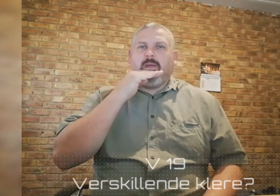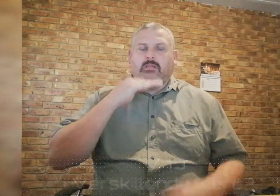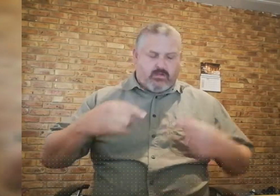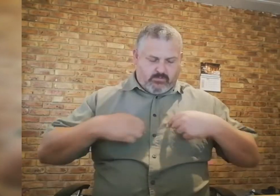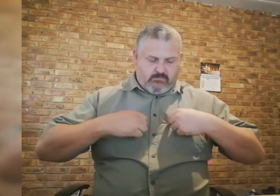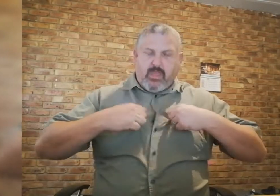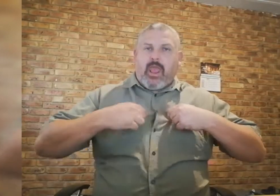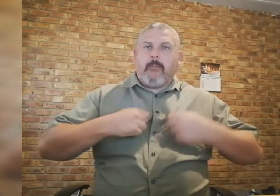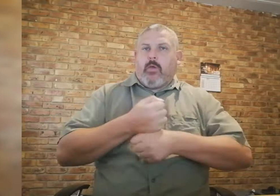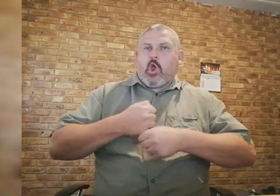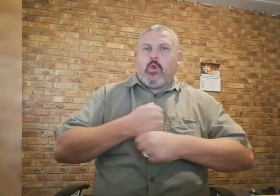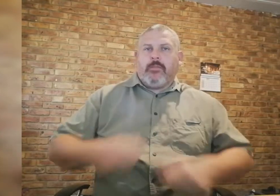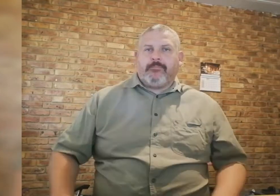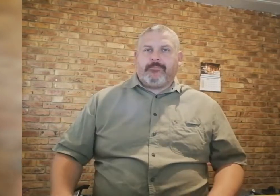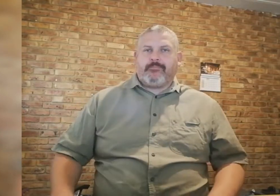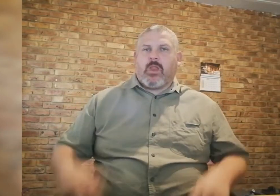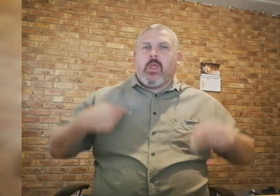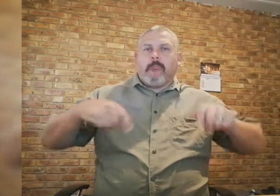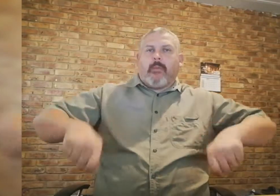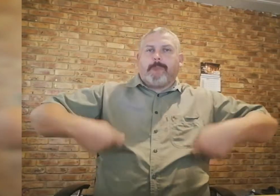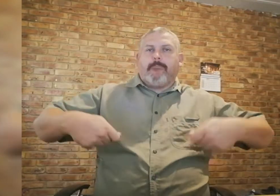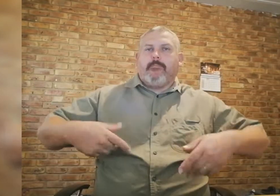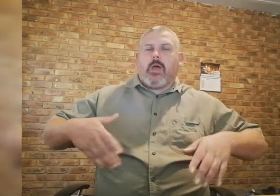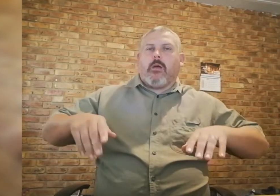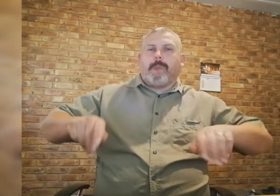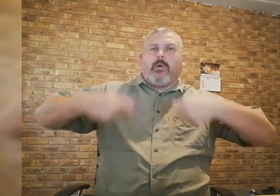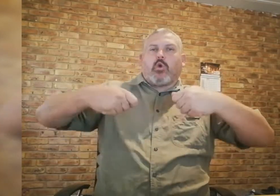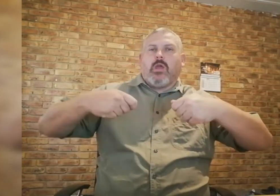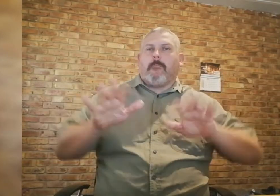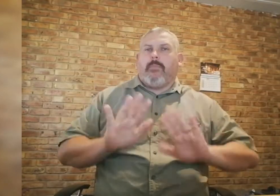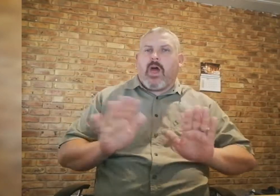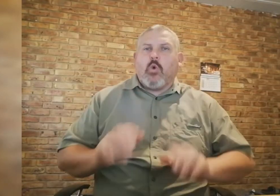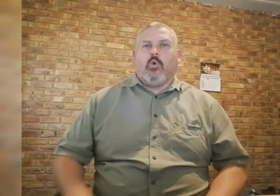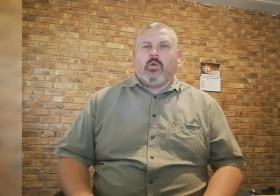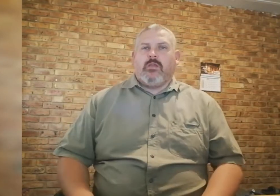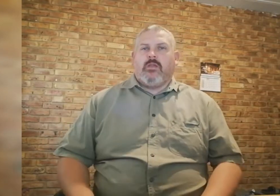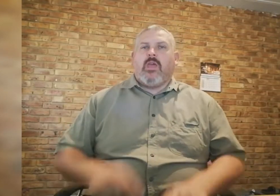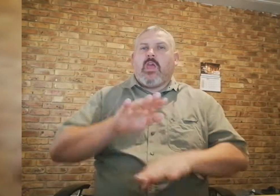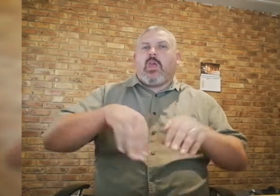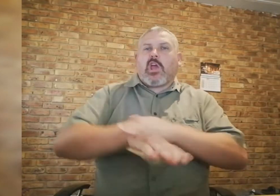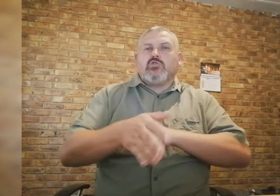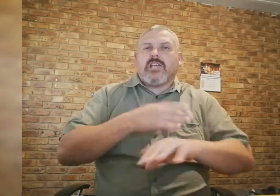Bijvoorbeeld, en groen, met buik, blauw, kouse,